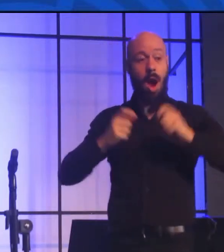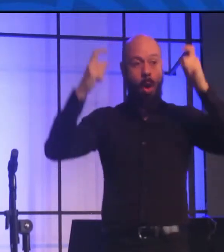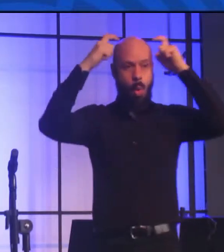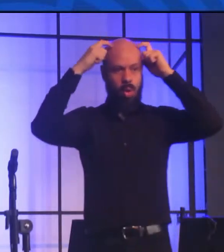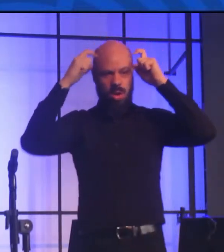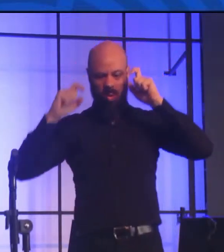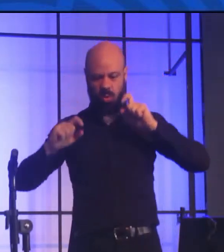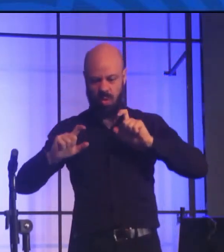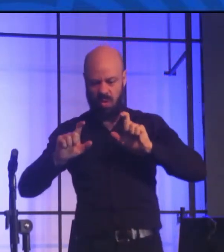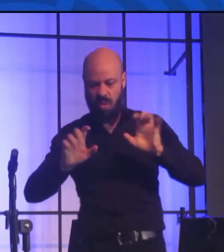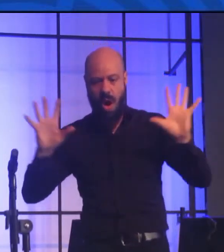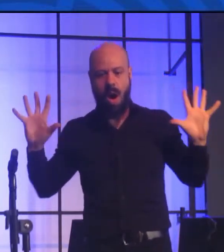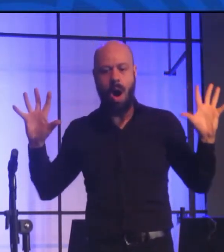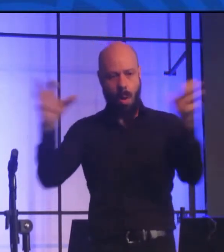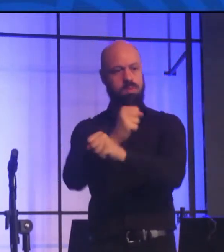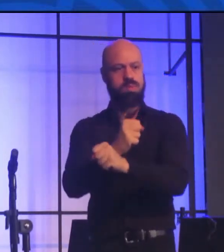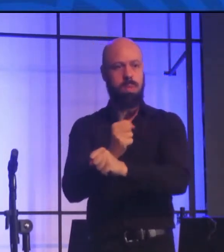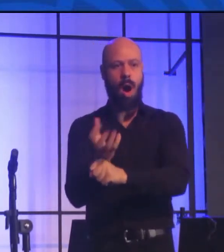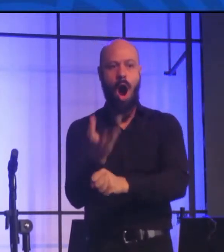e